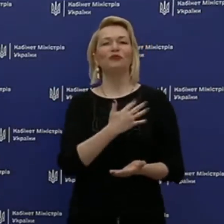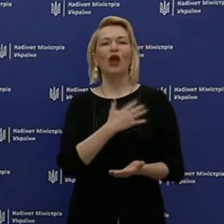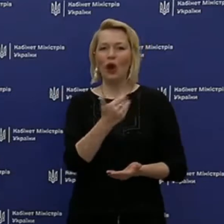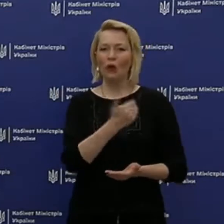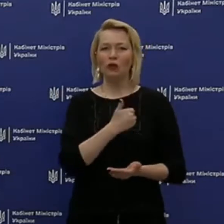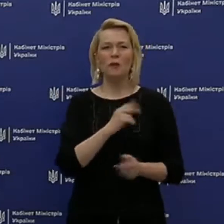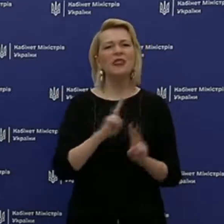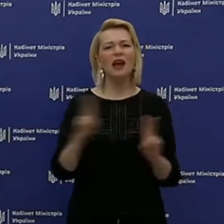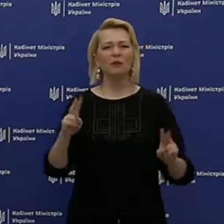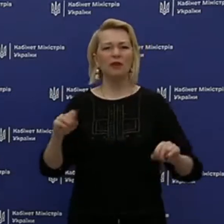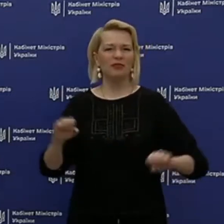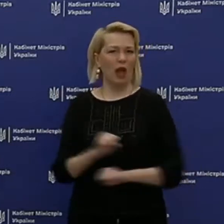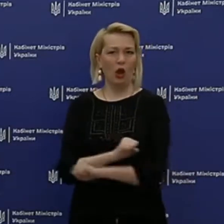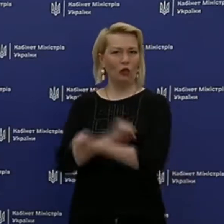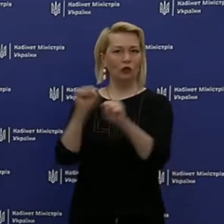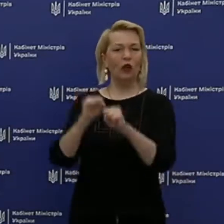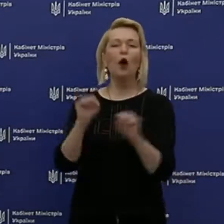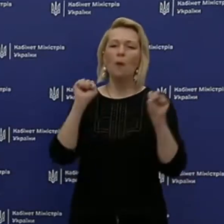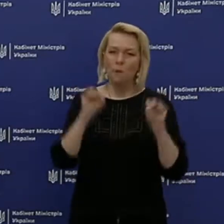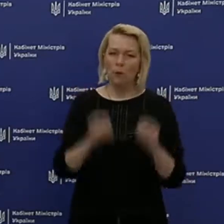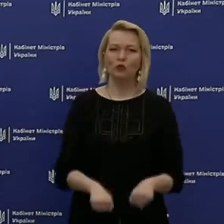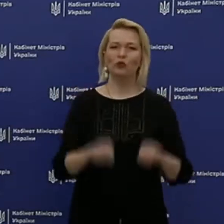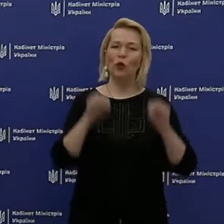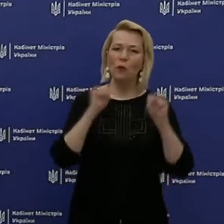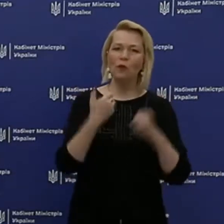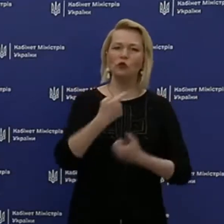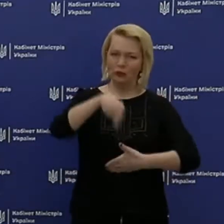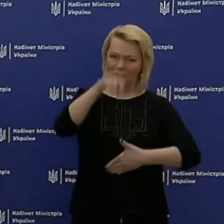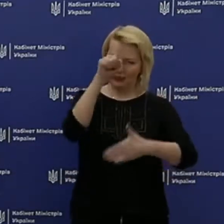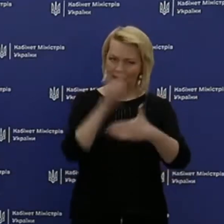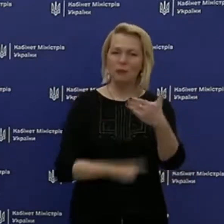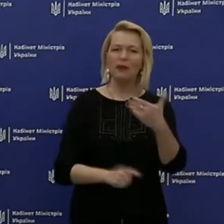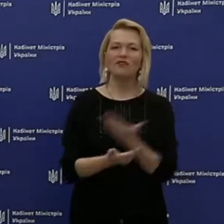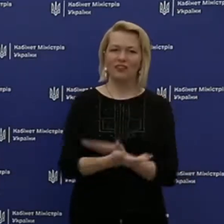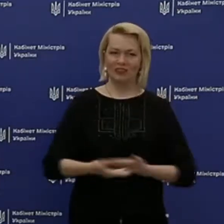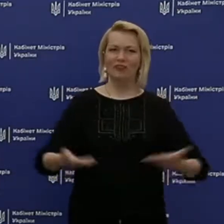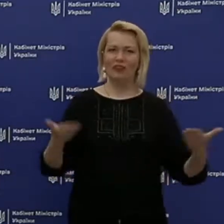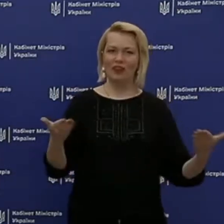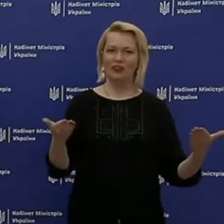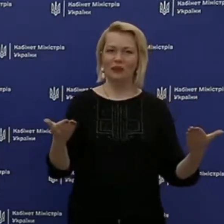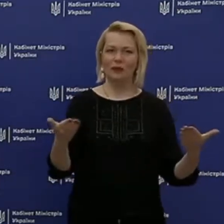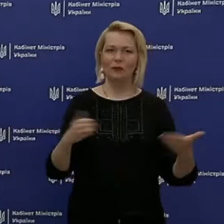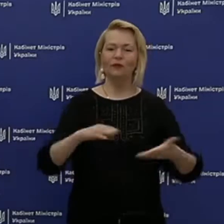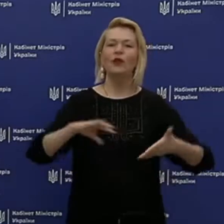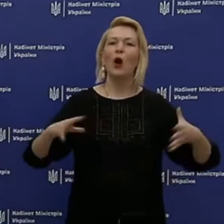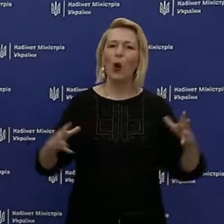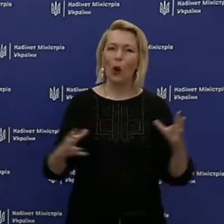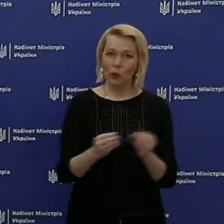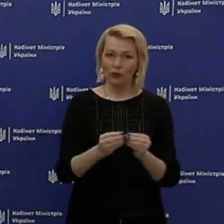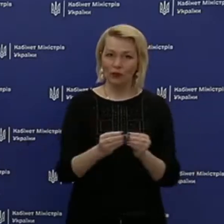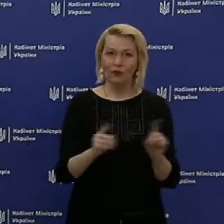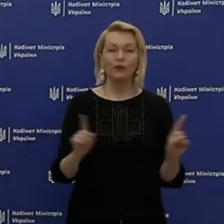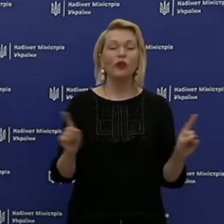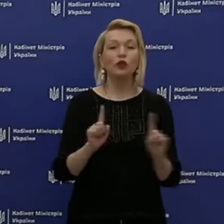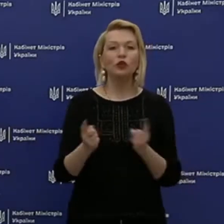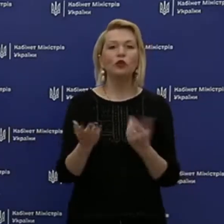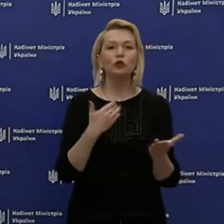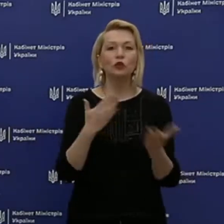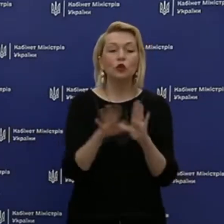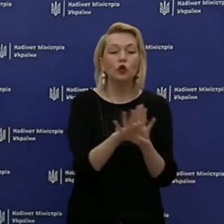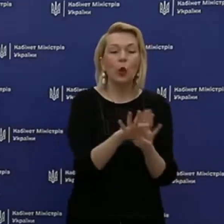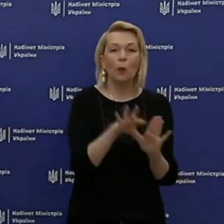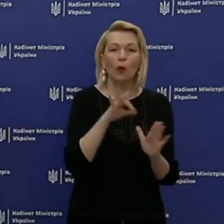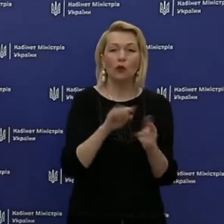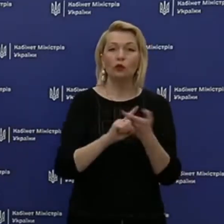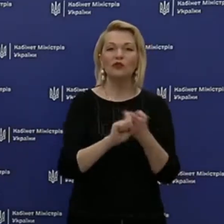не голосили, я вам можу в цьому вас запевнити. Отже, те, що стосується добору,